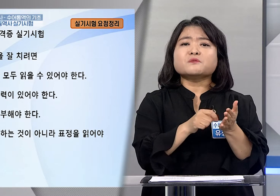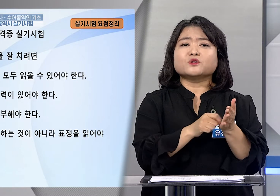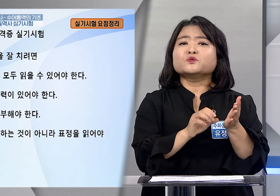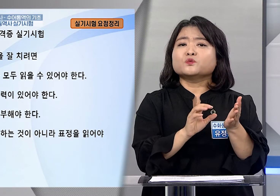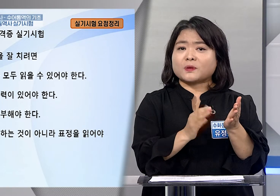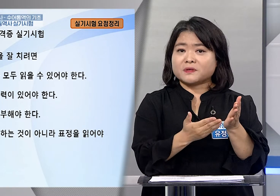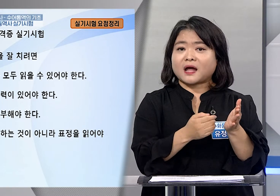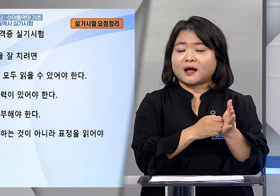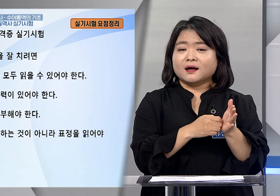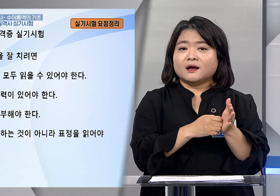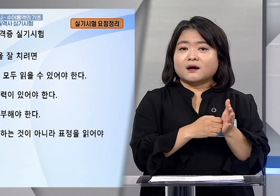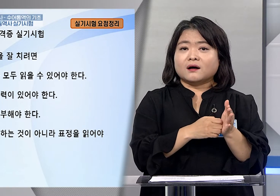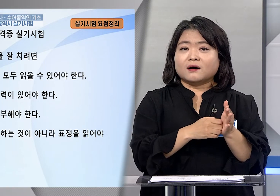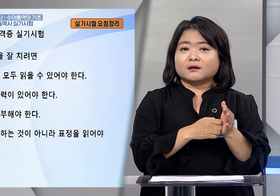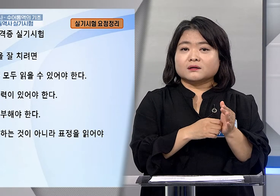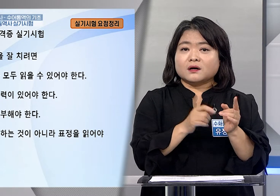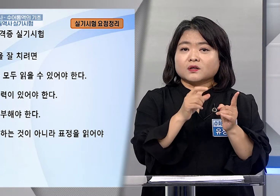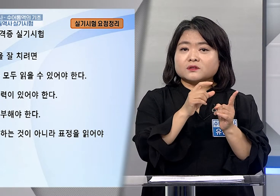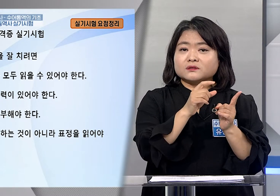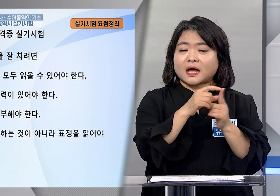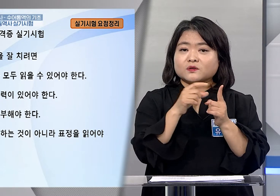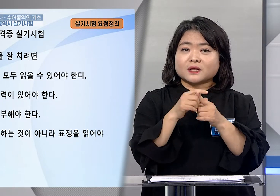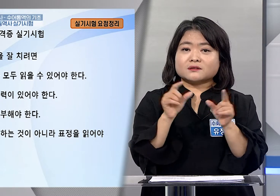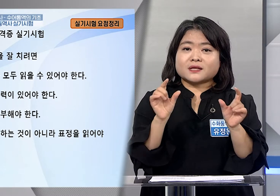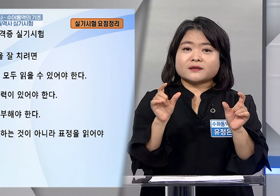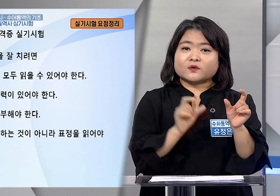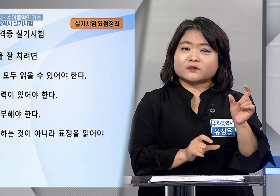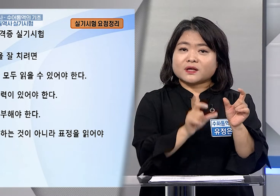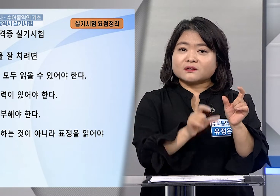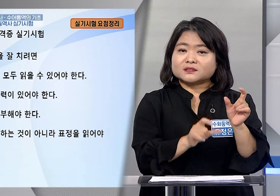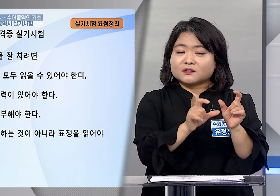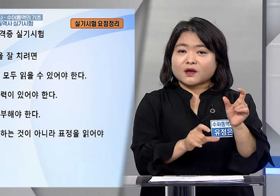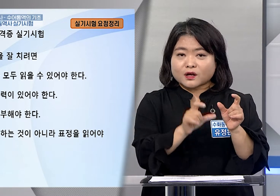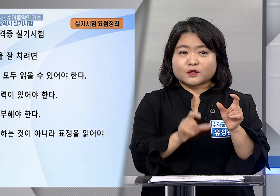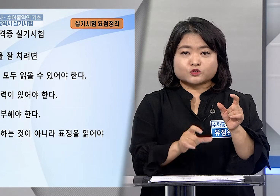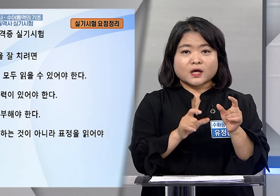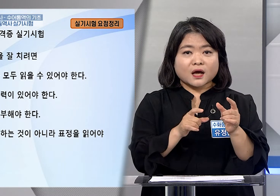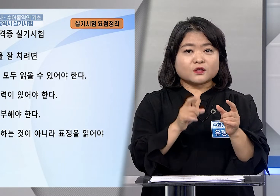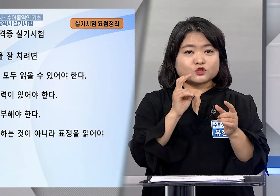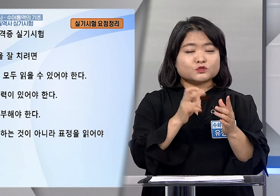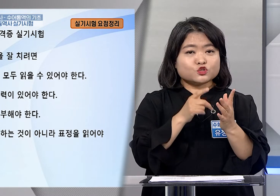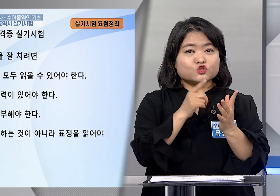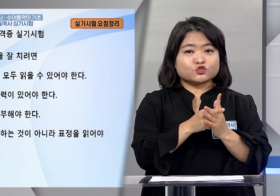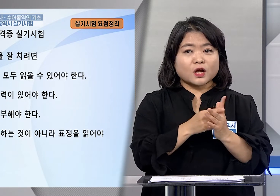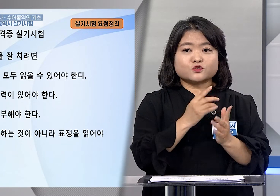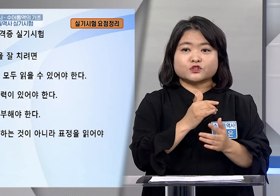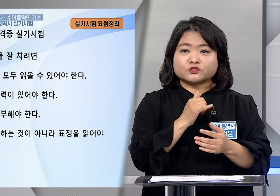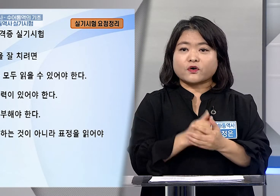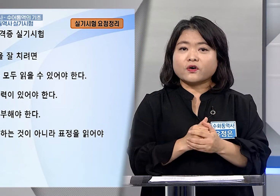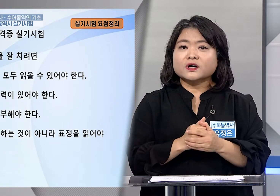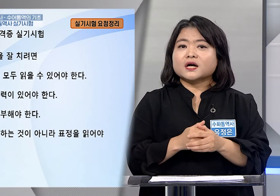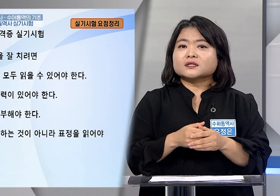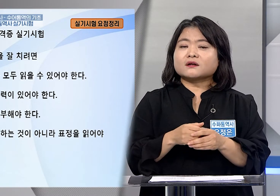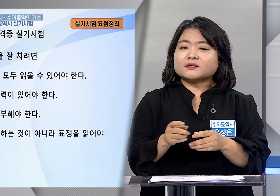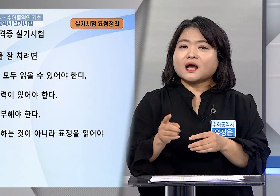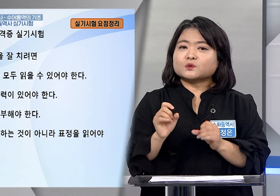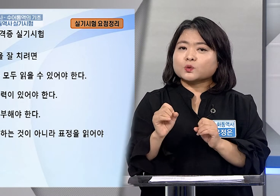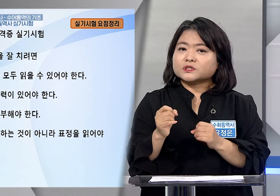하면 됩니다. 어떤 단어 사이에 어떤 단어가 들어있구나 충분히 유추도 할 수 있고요. 그러나 동시